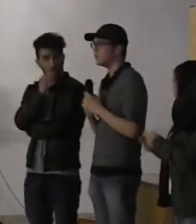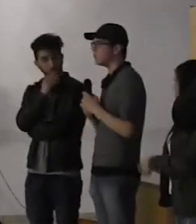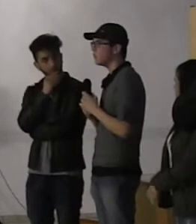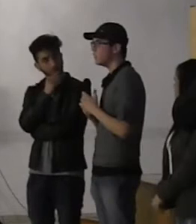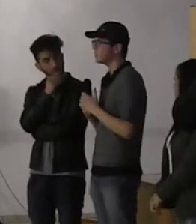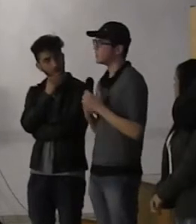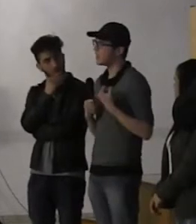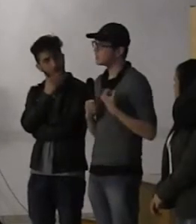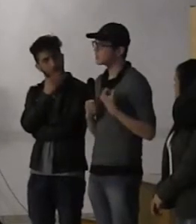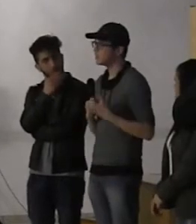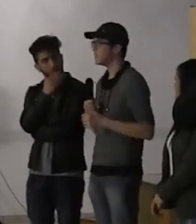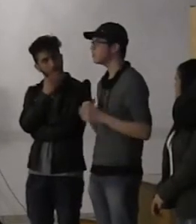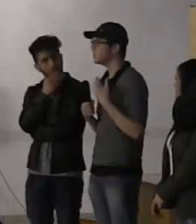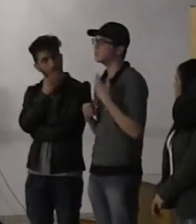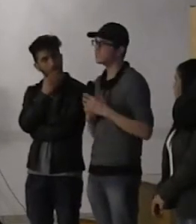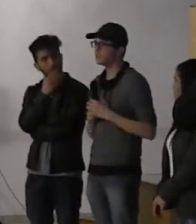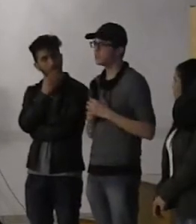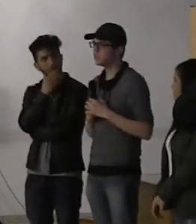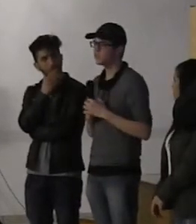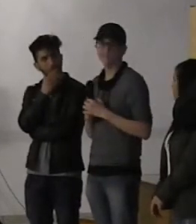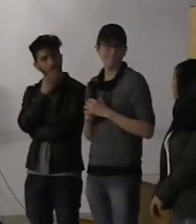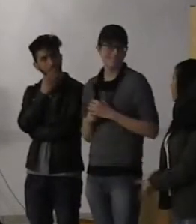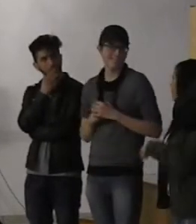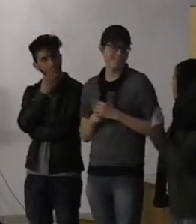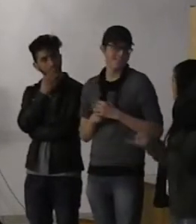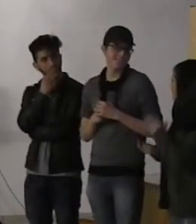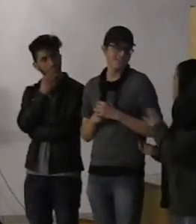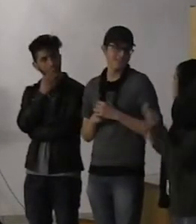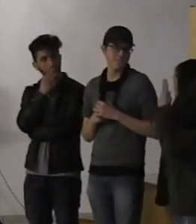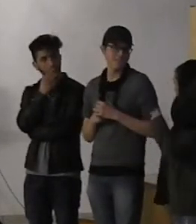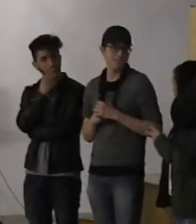Ja, ihre Familie hat sie angeschrien, hat mit ihr diskutiert.